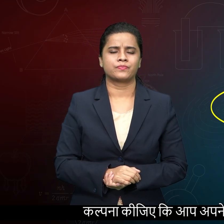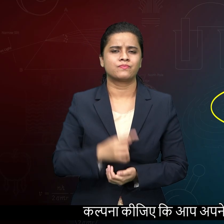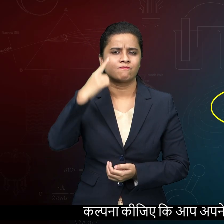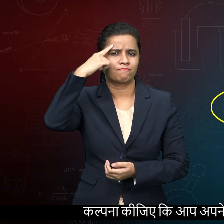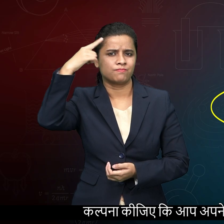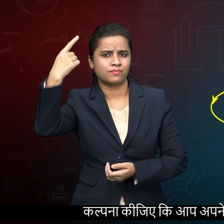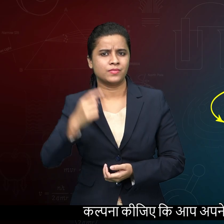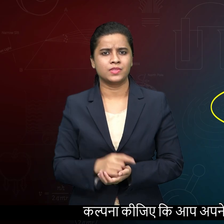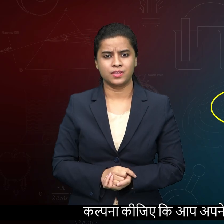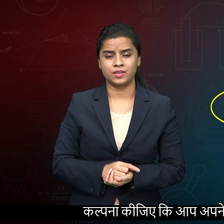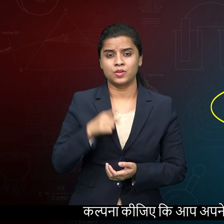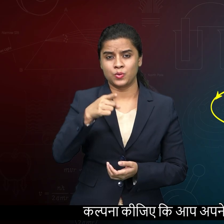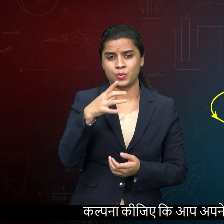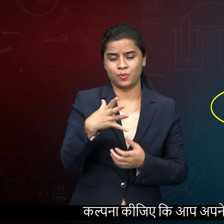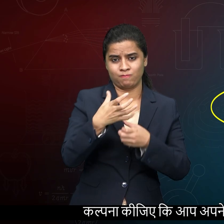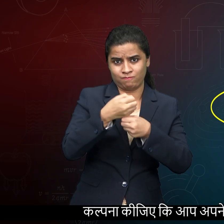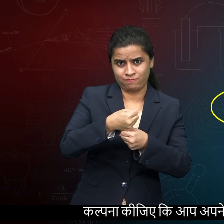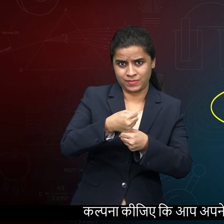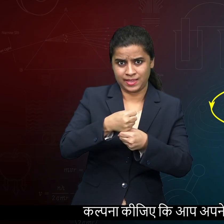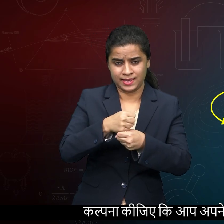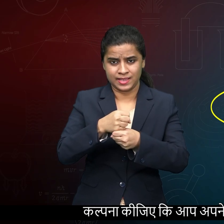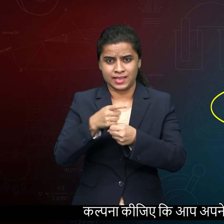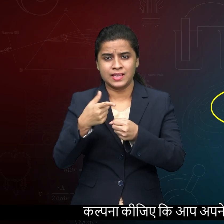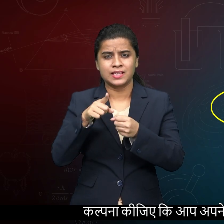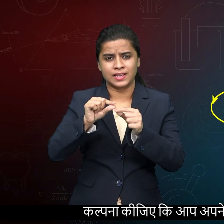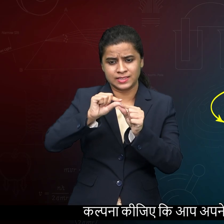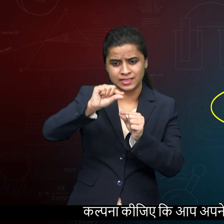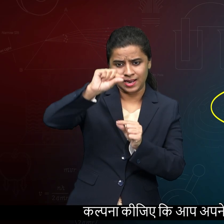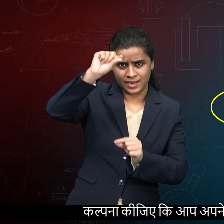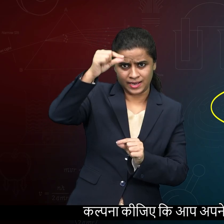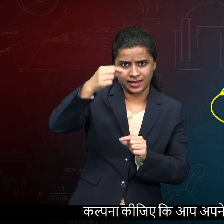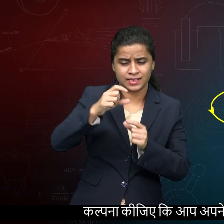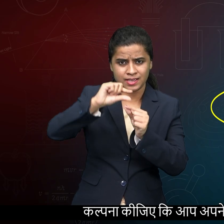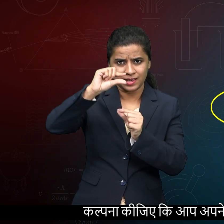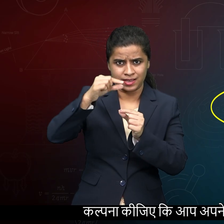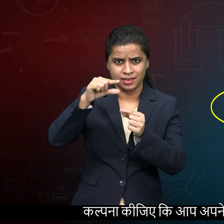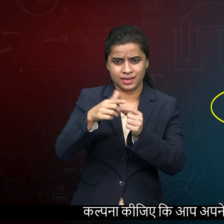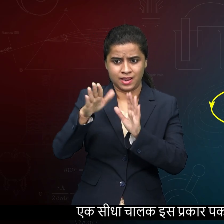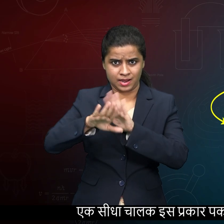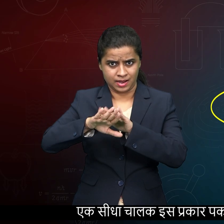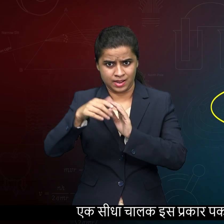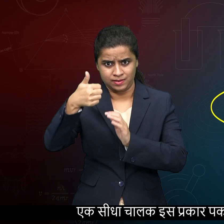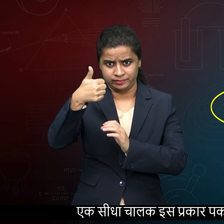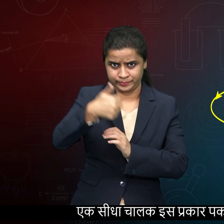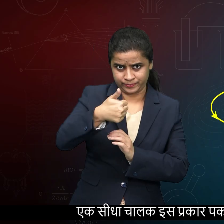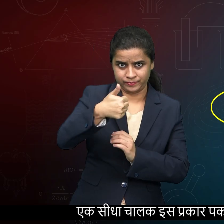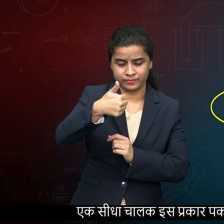कल्पना कीजिए कि आप अपने दाहिने हाथ में विद्युत धारा को ले जाने वाले एक सीधा चालक